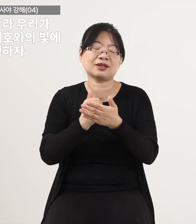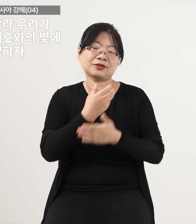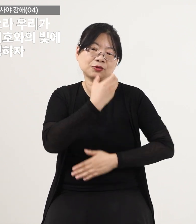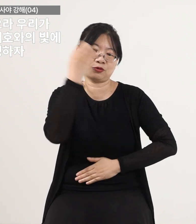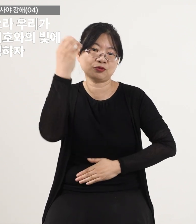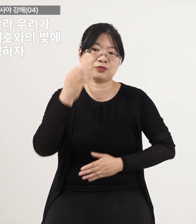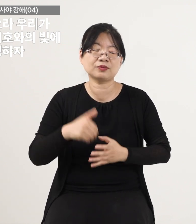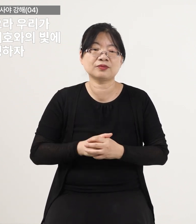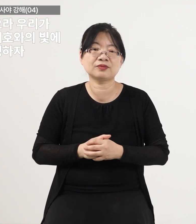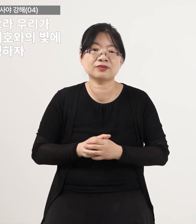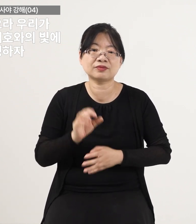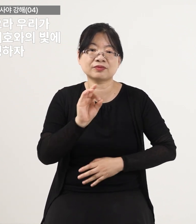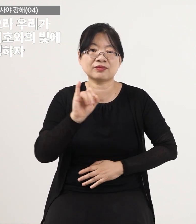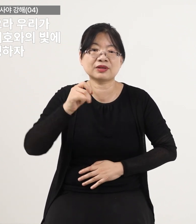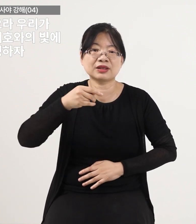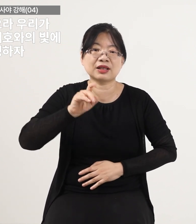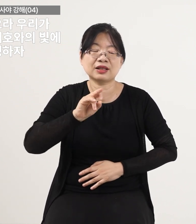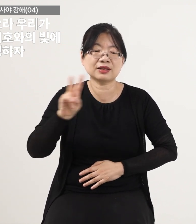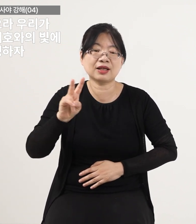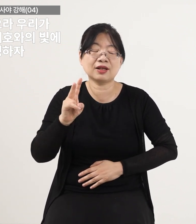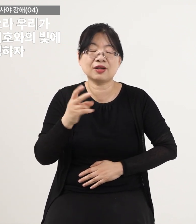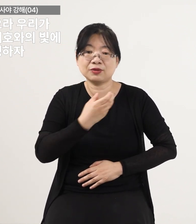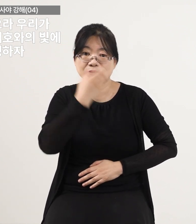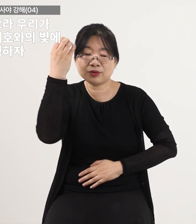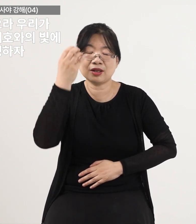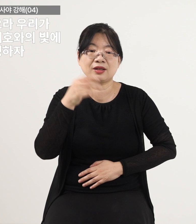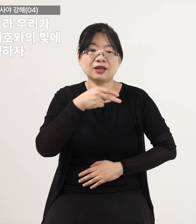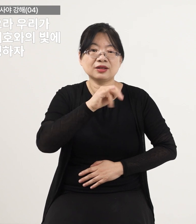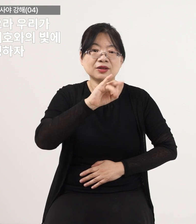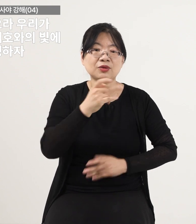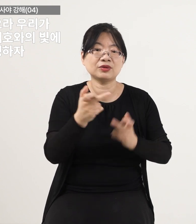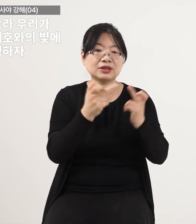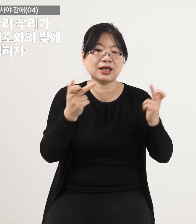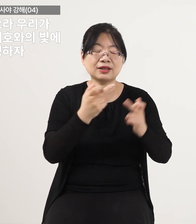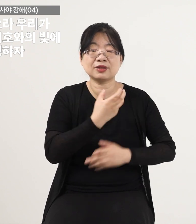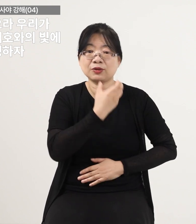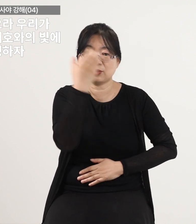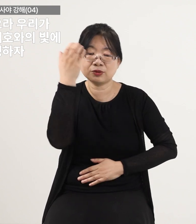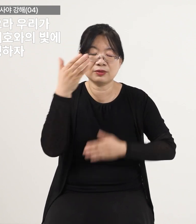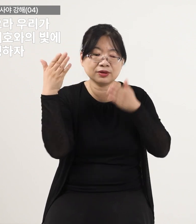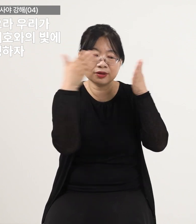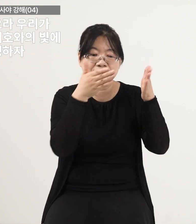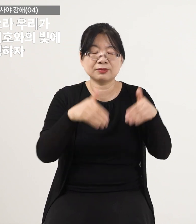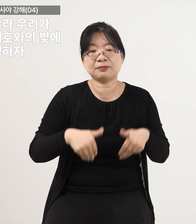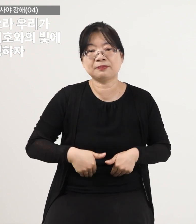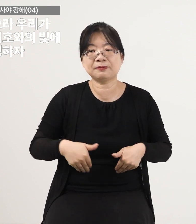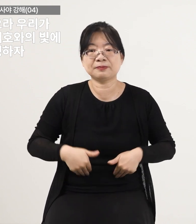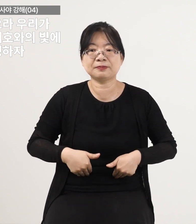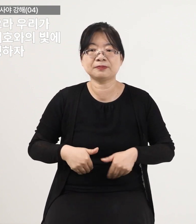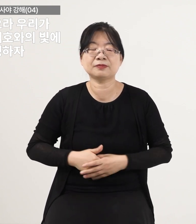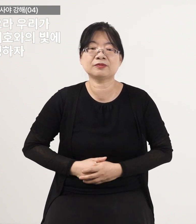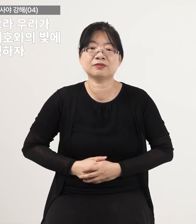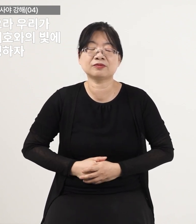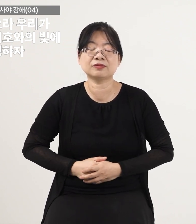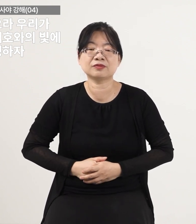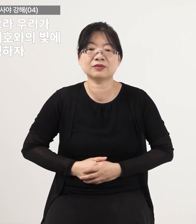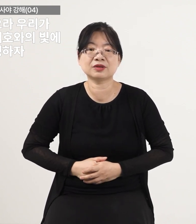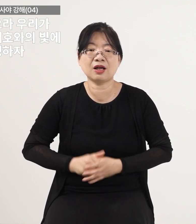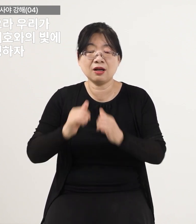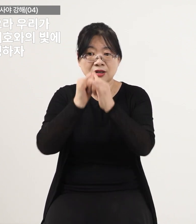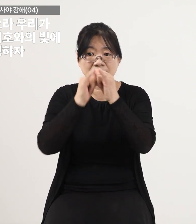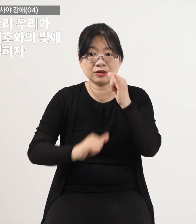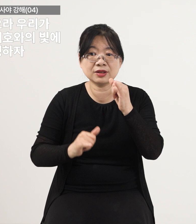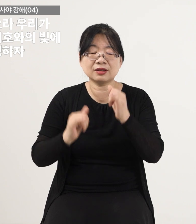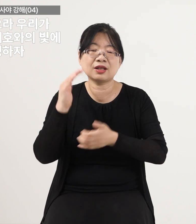꿈, 이사야의 비전, 시온산의 비전에 집중해야 됩니다. 믿습니까? 어차피